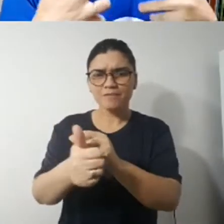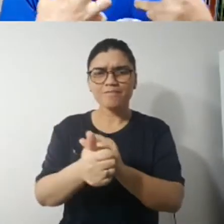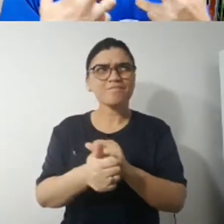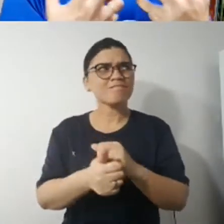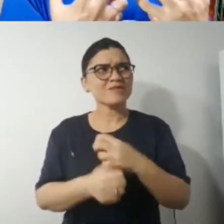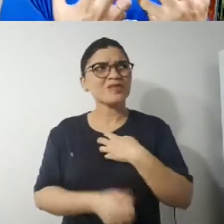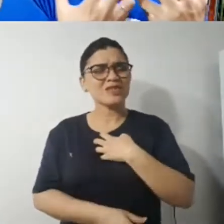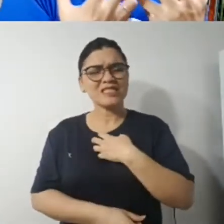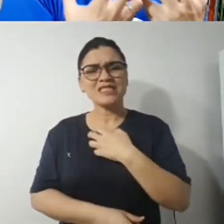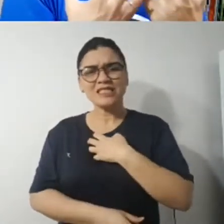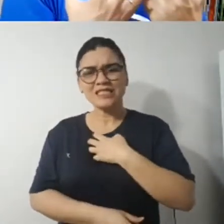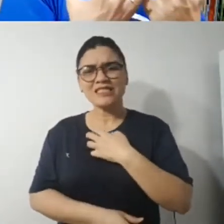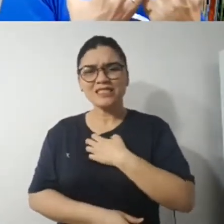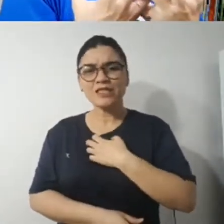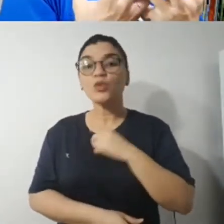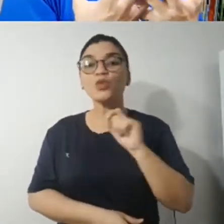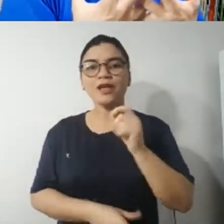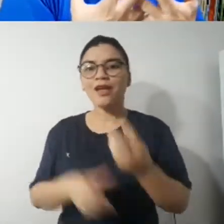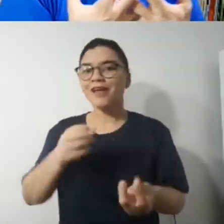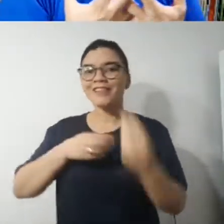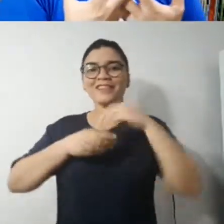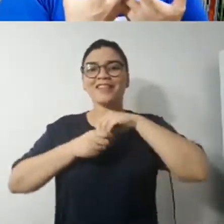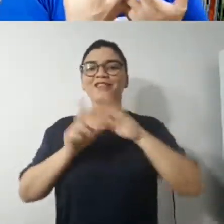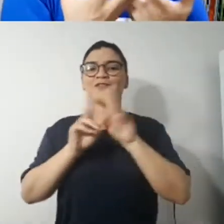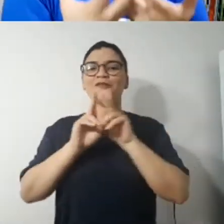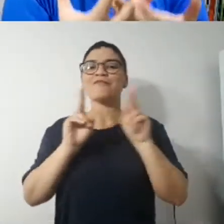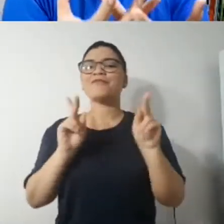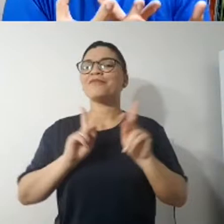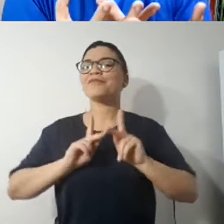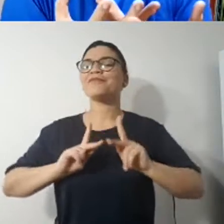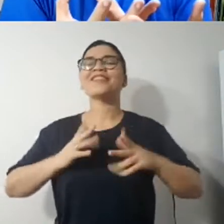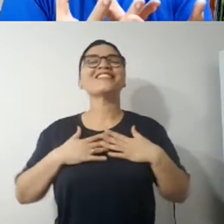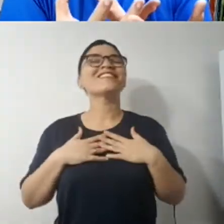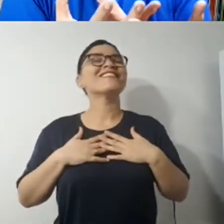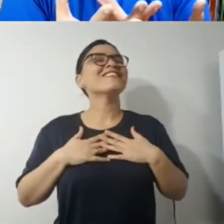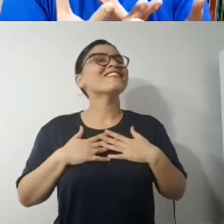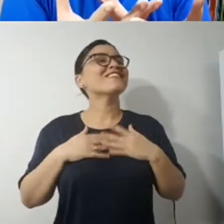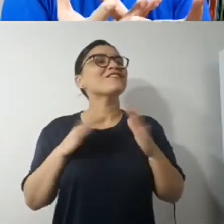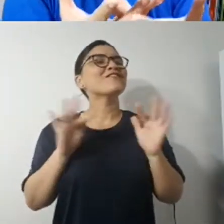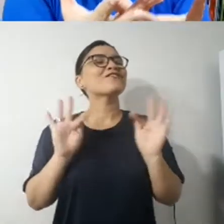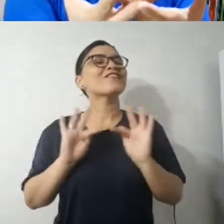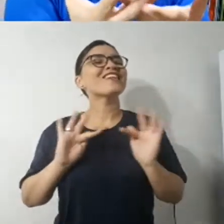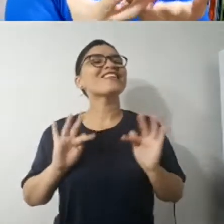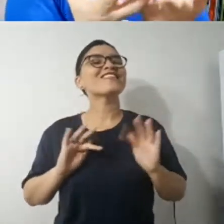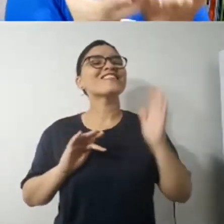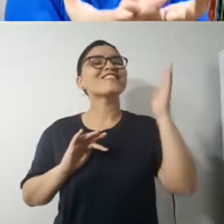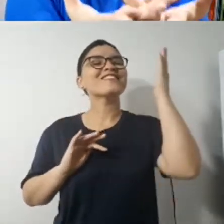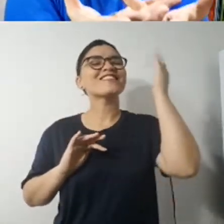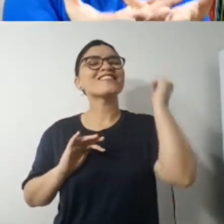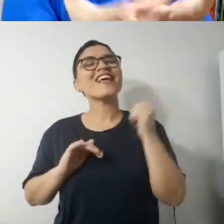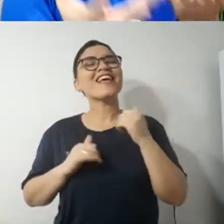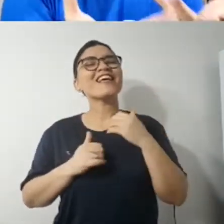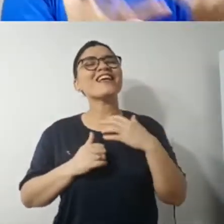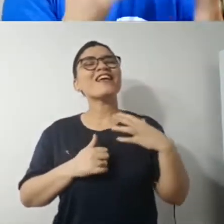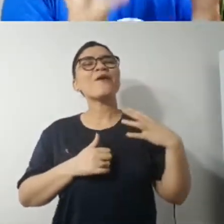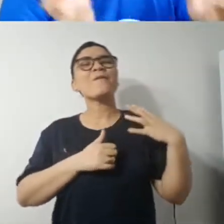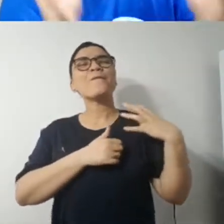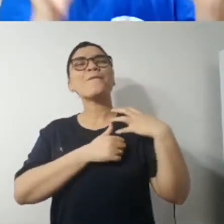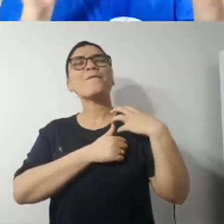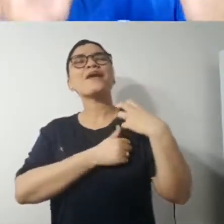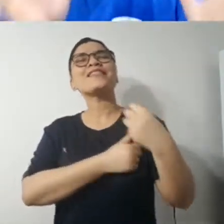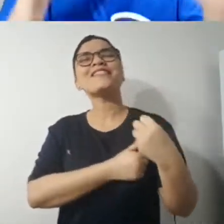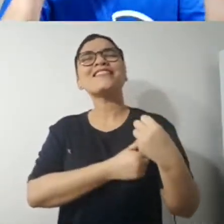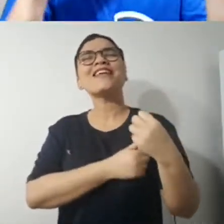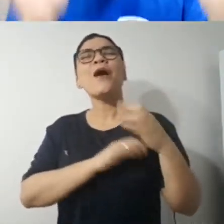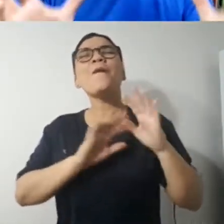preenchido pela graça de Deus e você se sente feliz. Porque você está sendo perseguido, mesmo fazendo a